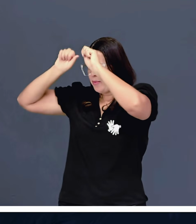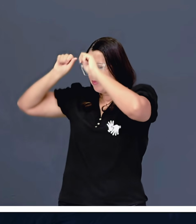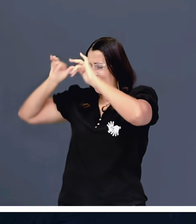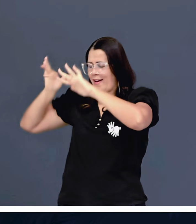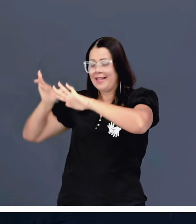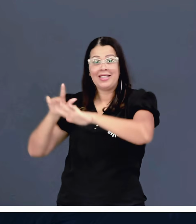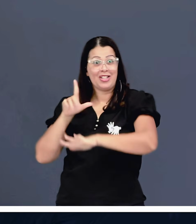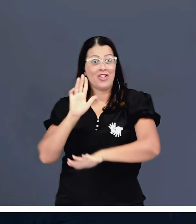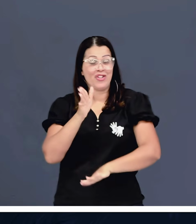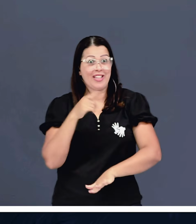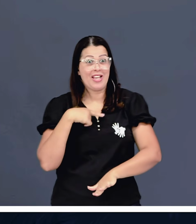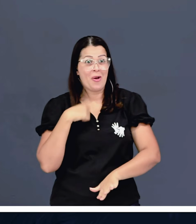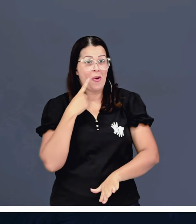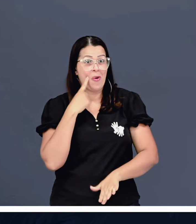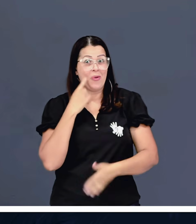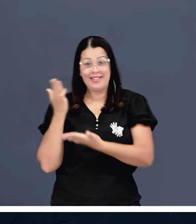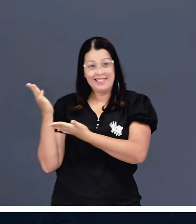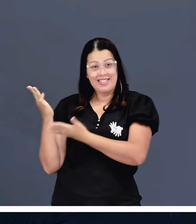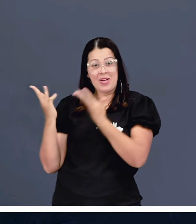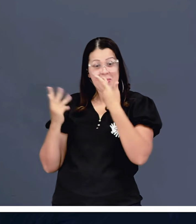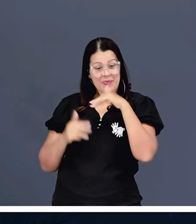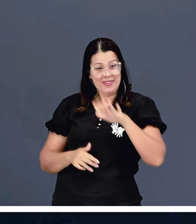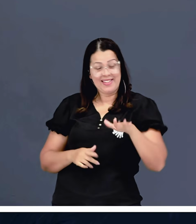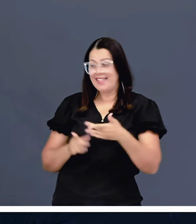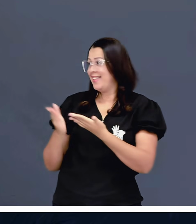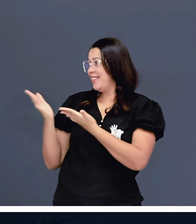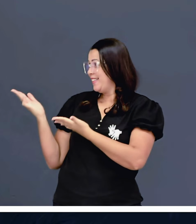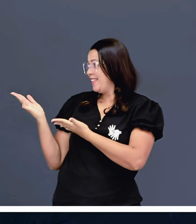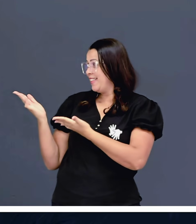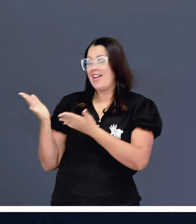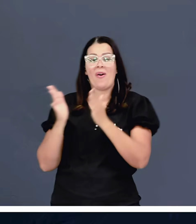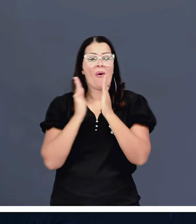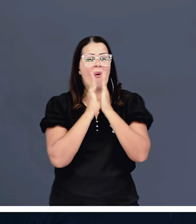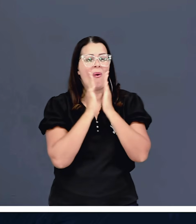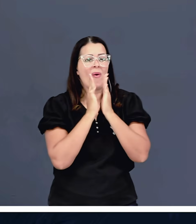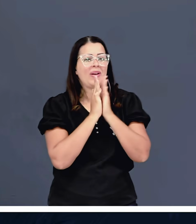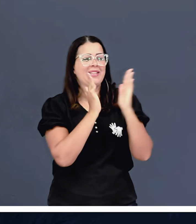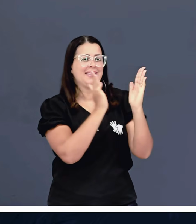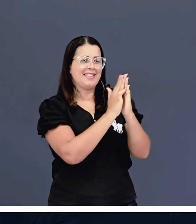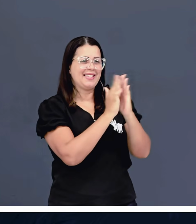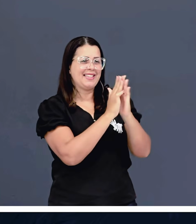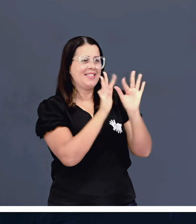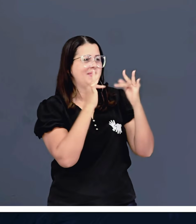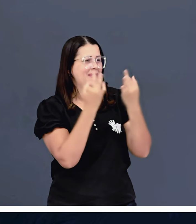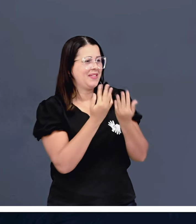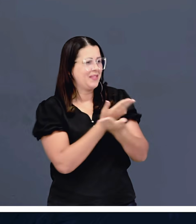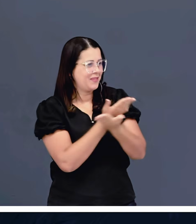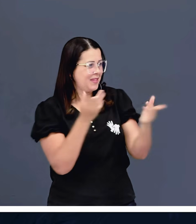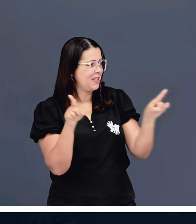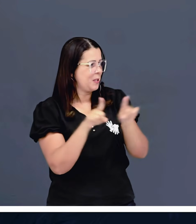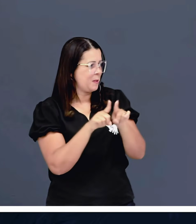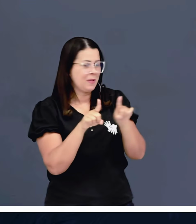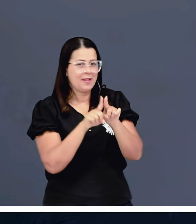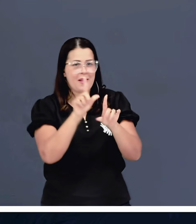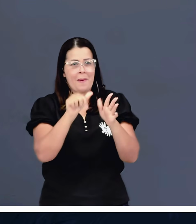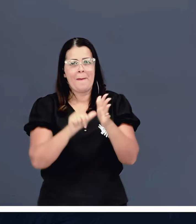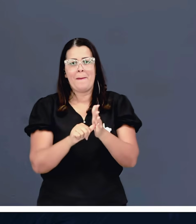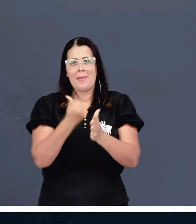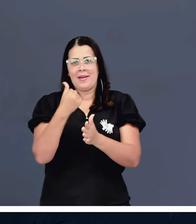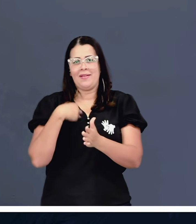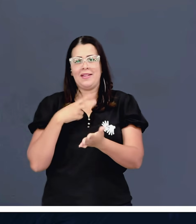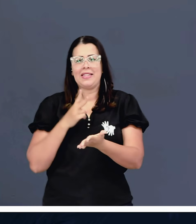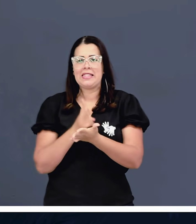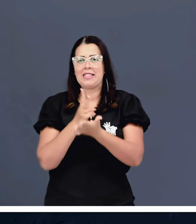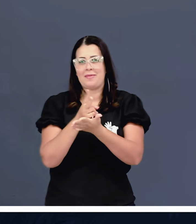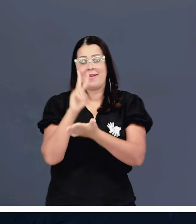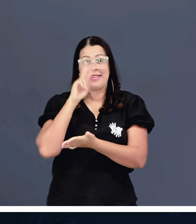Inclusive já tem um pequenino lá colocando agora um pedido de oração, orando pela casa, pela família. E você que está pela primeira vez, sempre a